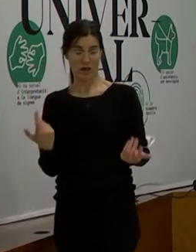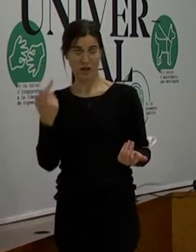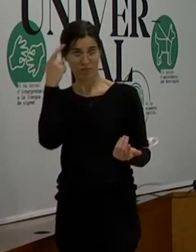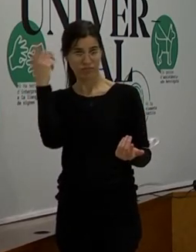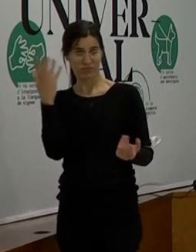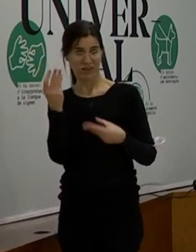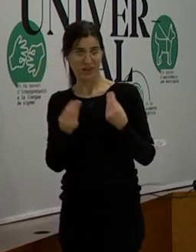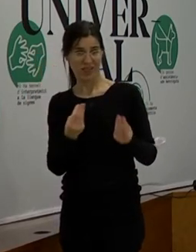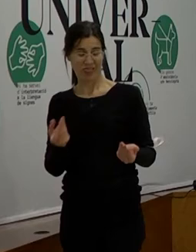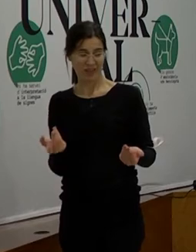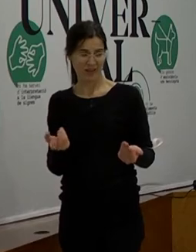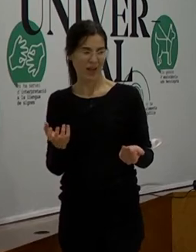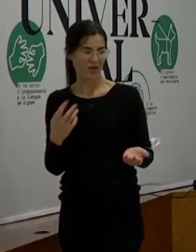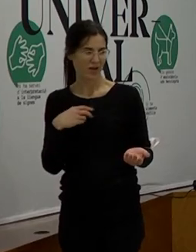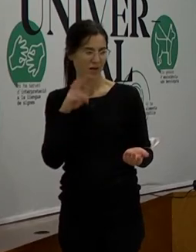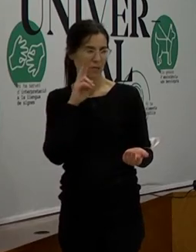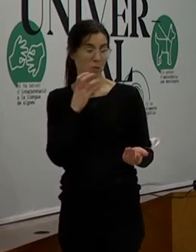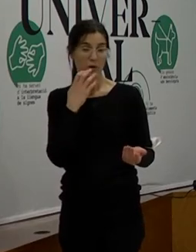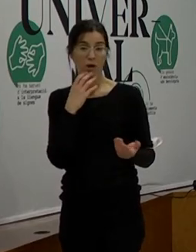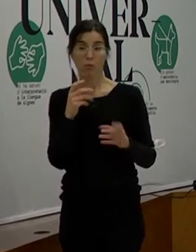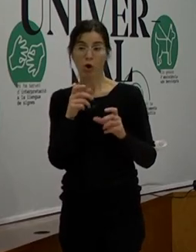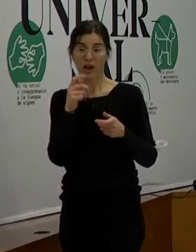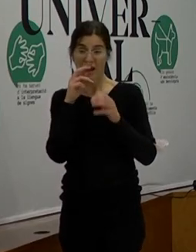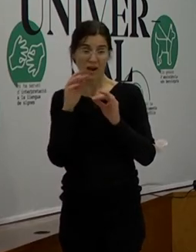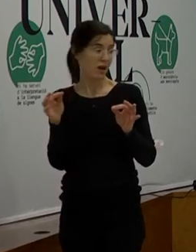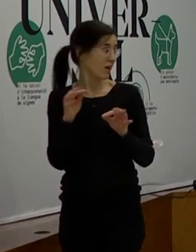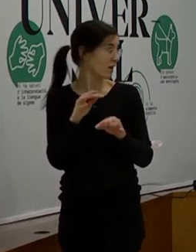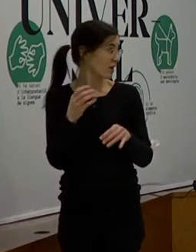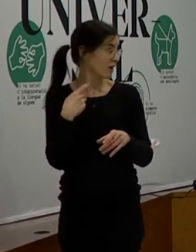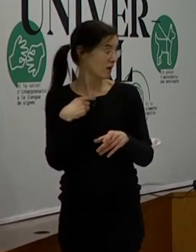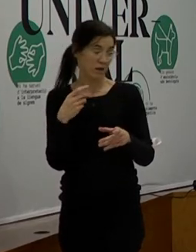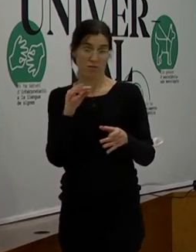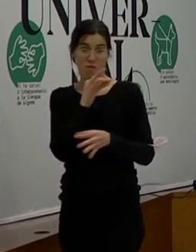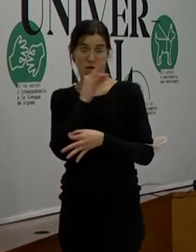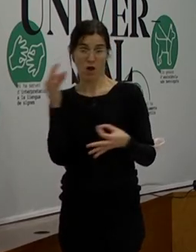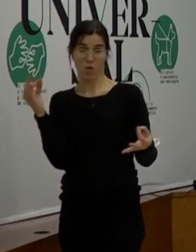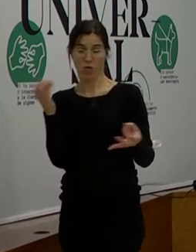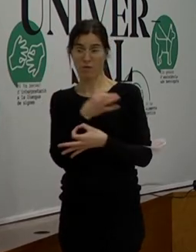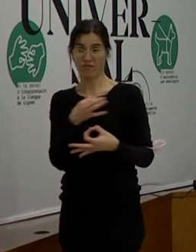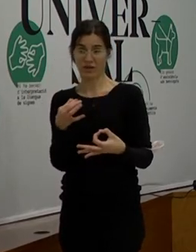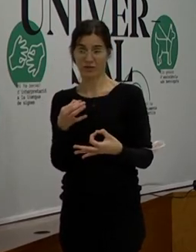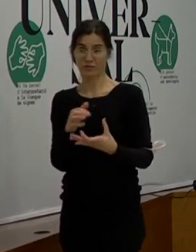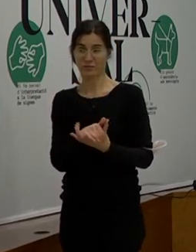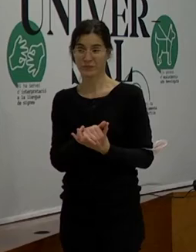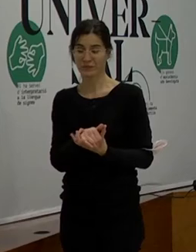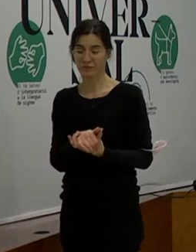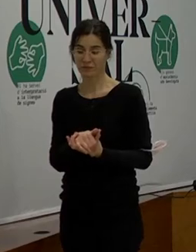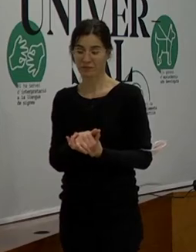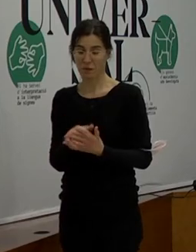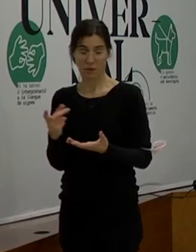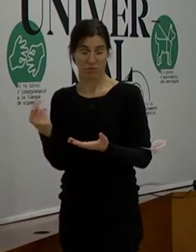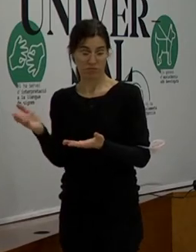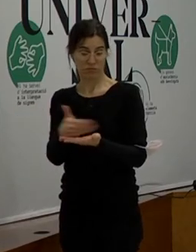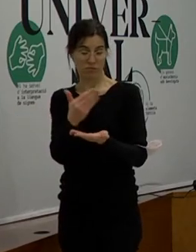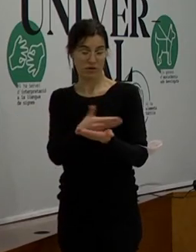Ara, mira el negoci, sisplau. És que és al·lucinant. ¿vale? Però per el que arribi